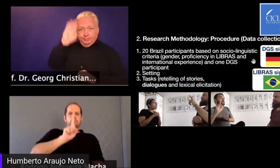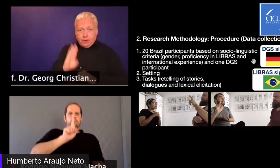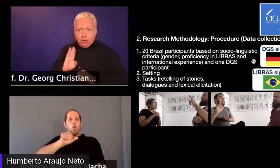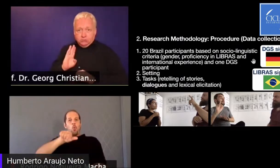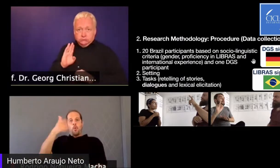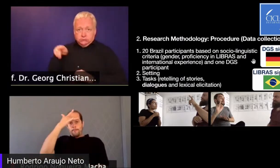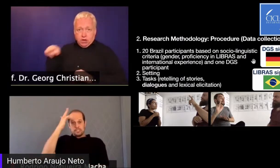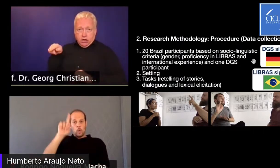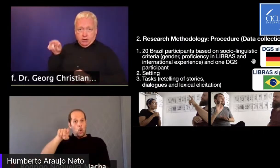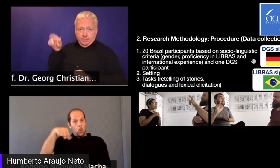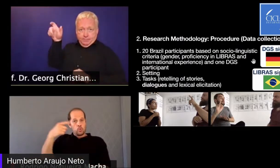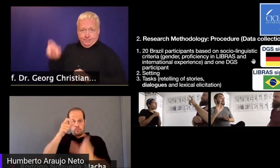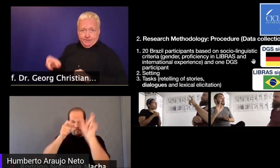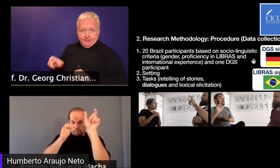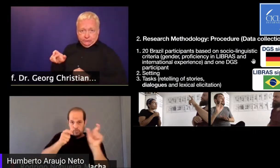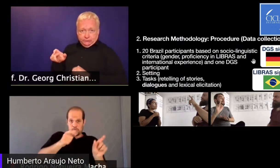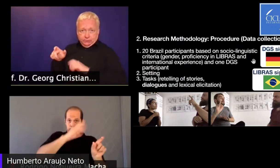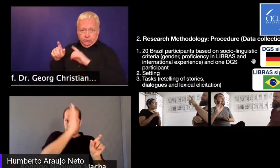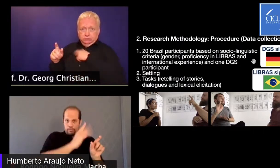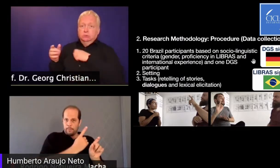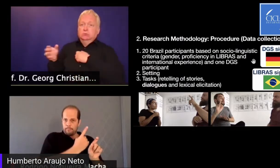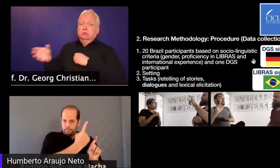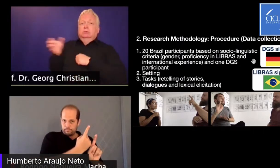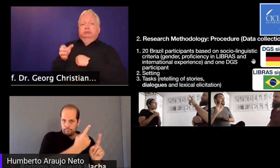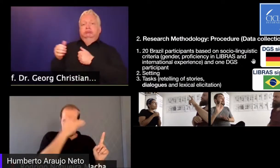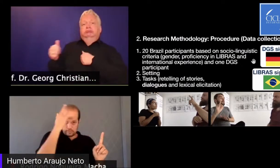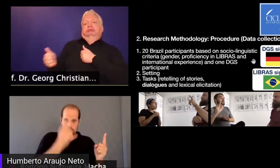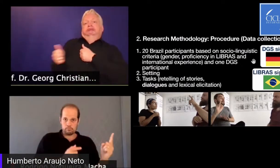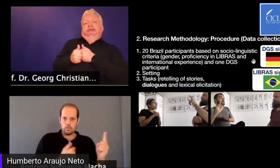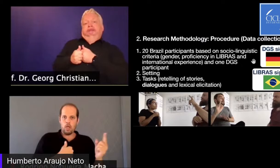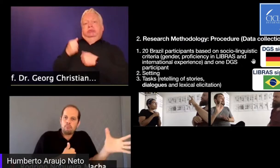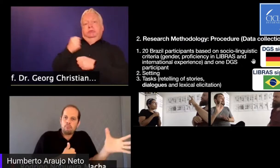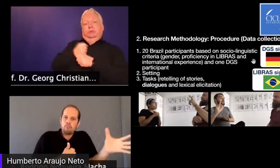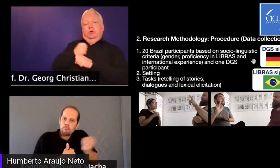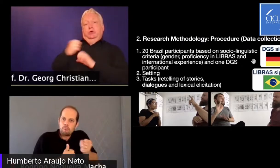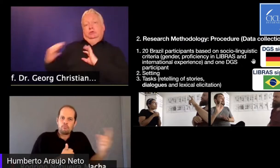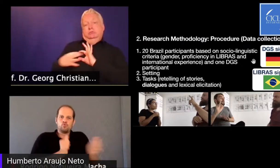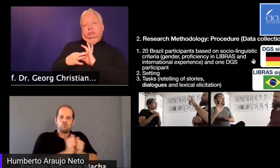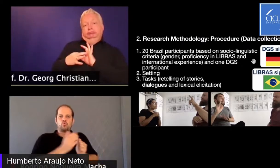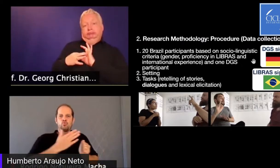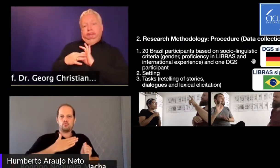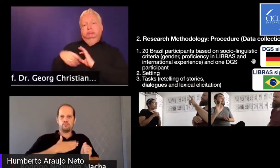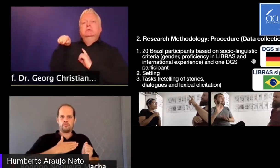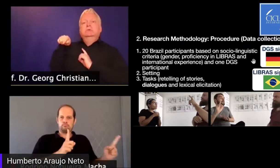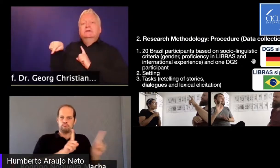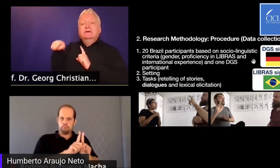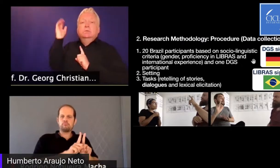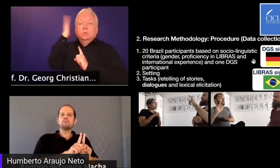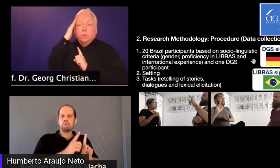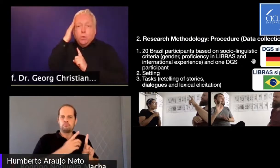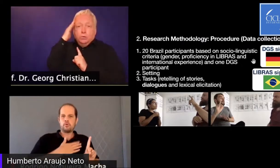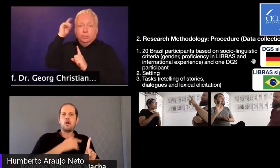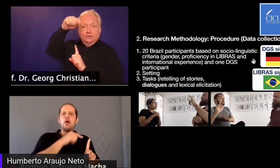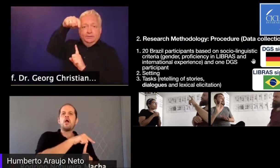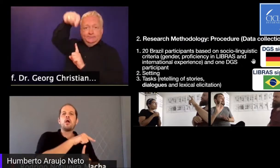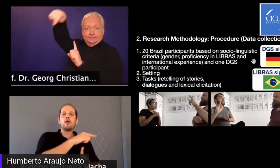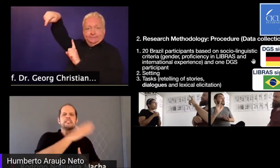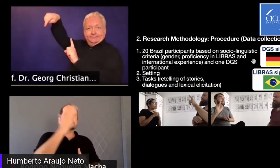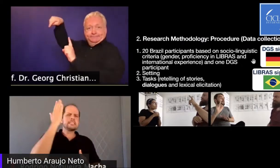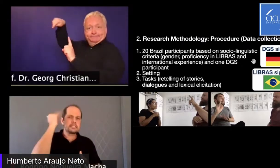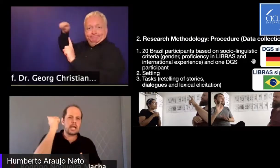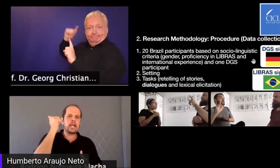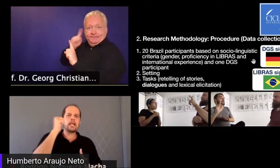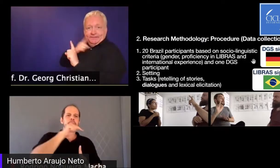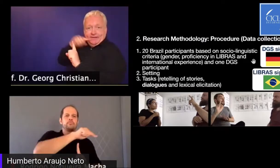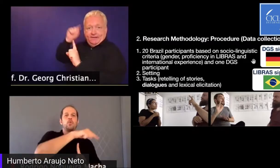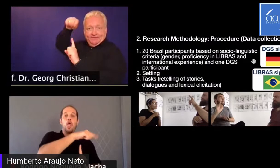Eu não participei dessa seleção diretamente, né? A gente tinha um falante de Libras responsável por fazer essa seleção,